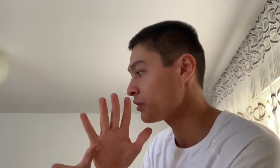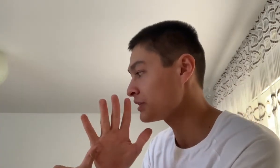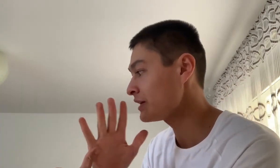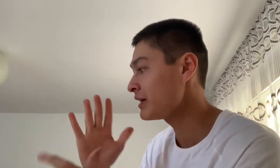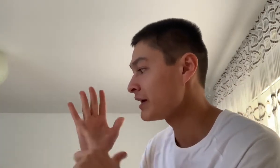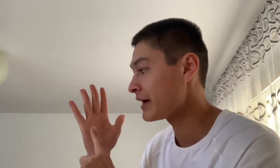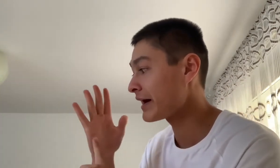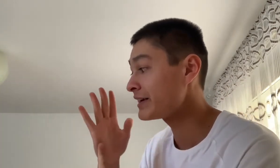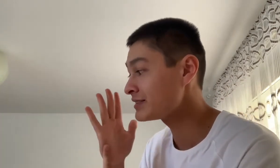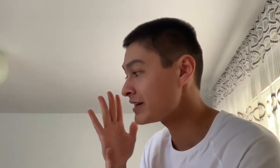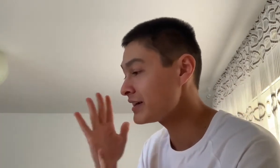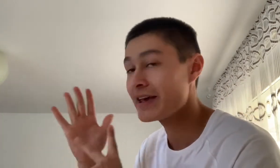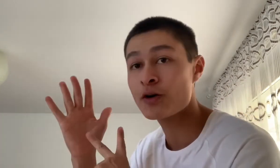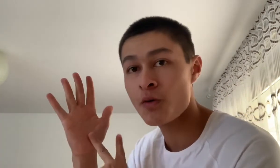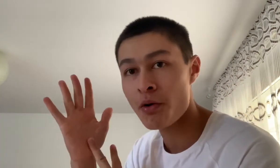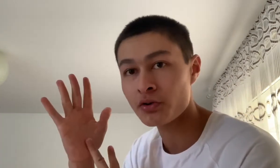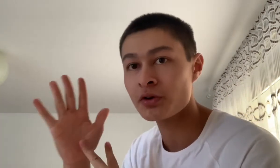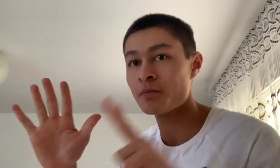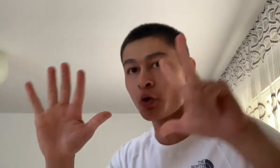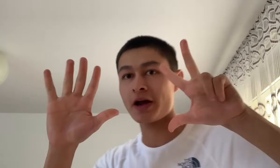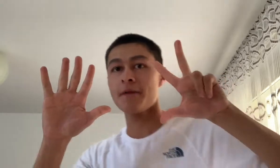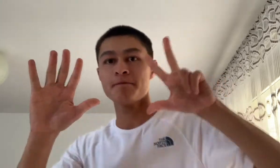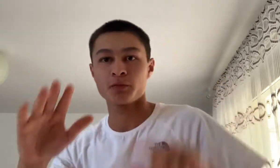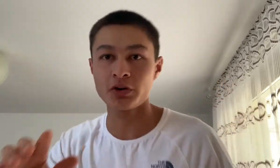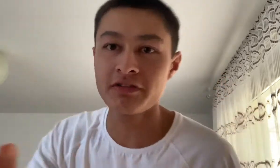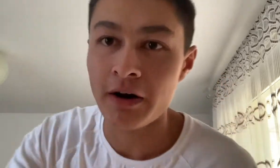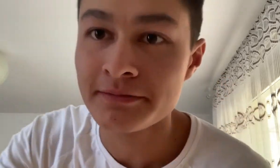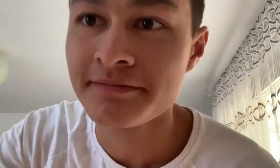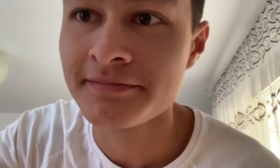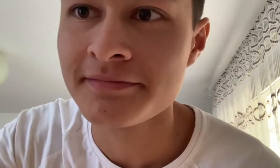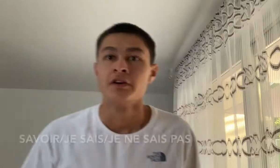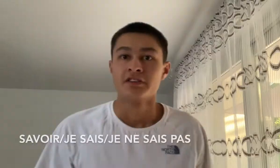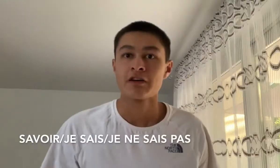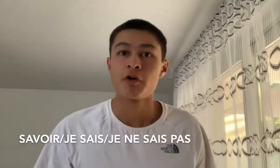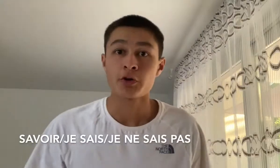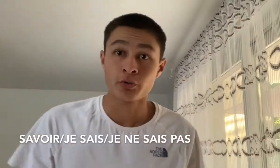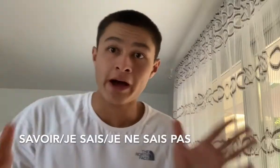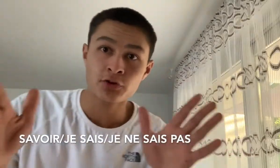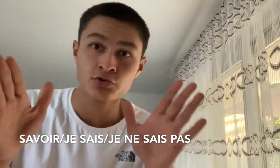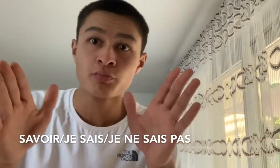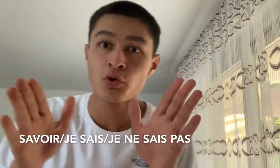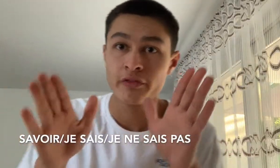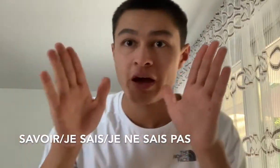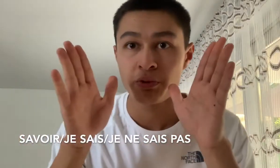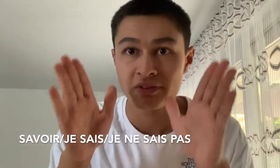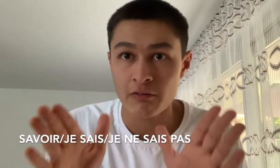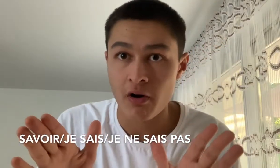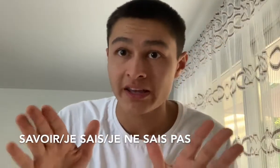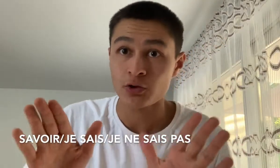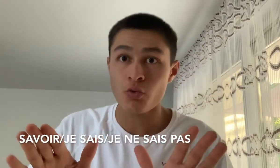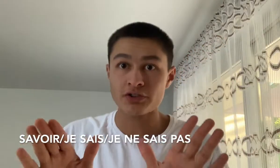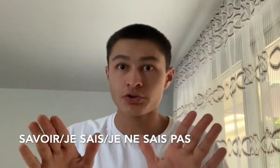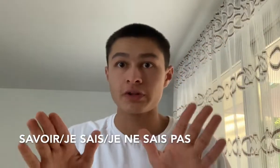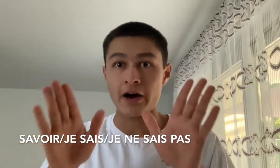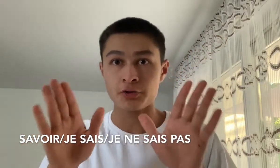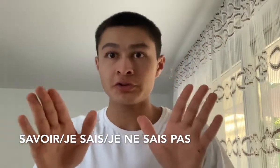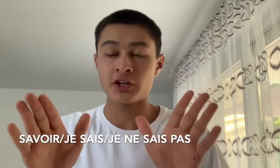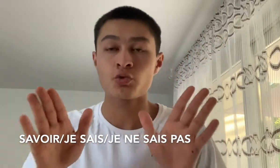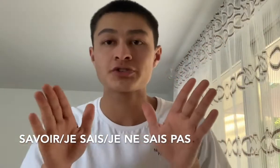demander, rester et comprendre. Ok ? On y va ! Savoir, donc attention pour le verbe savoir, y a trois choses à retenir, trois